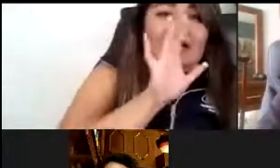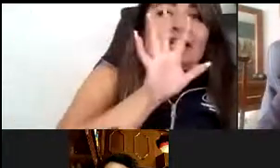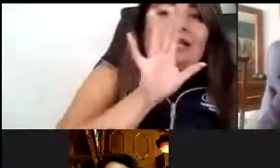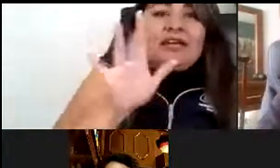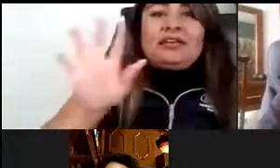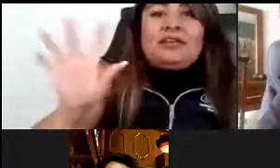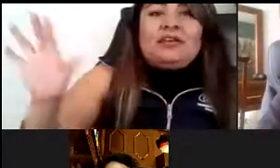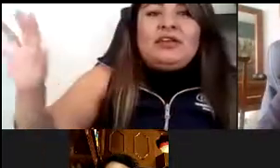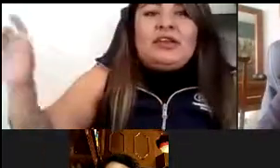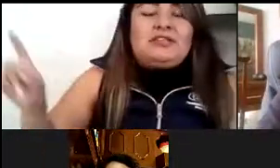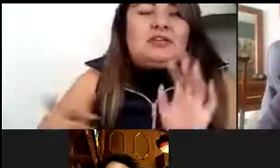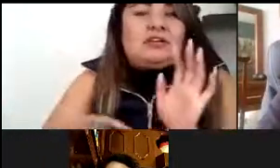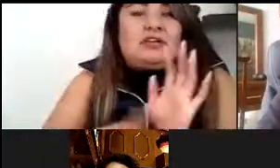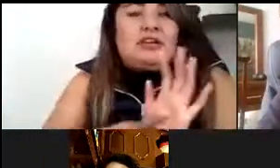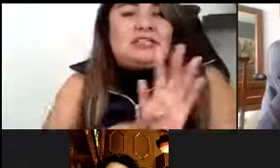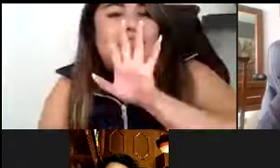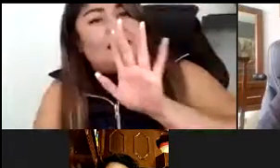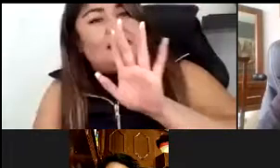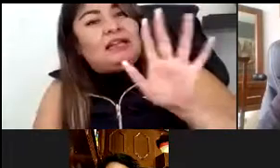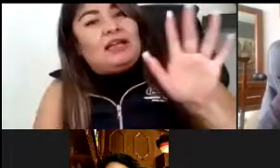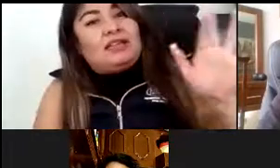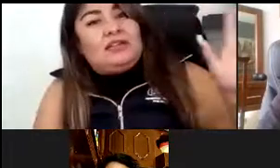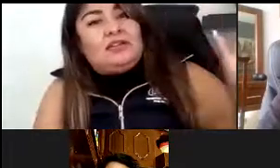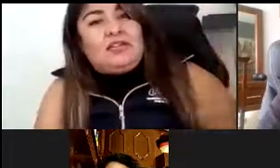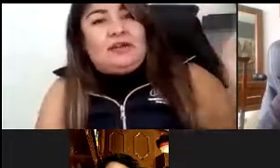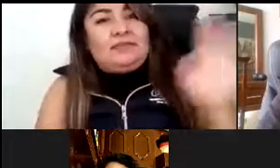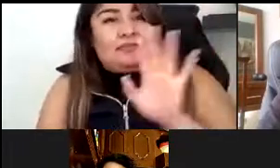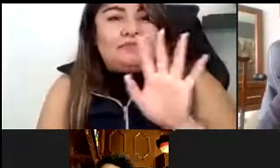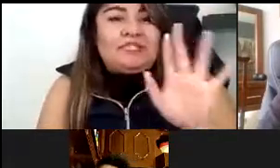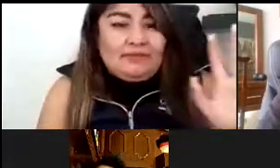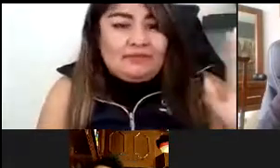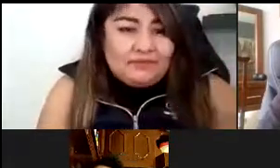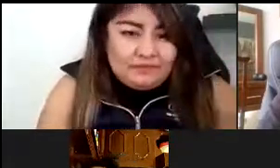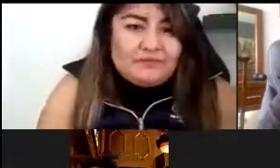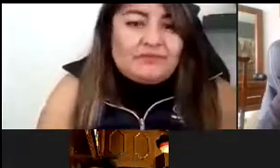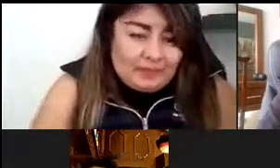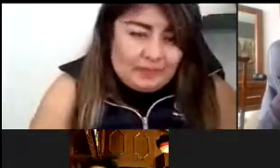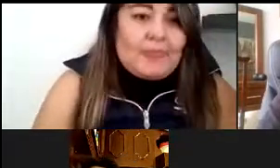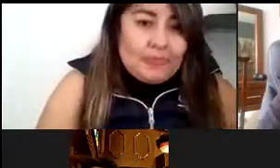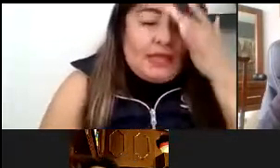afuera. Dactilología. Y si lo hago con la izquierda, dactilología. ¿Sí?